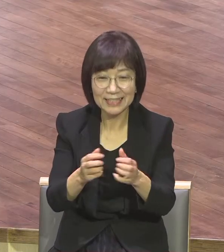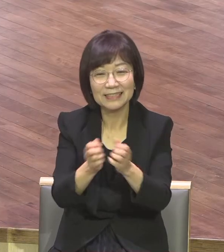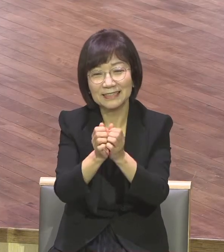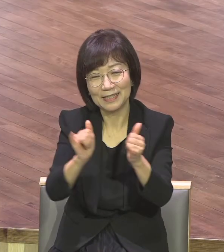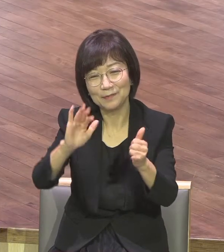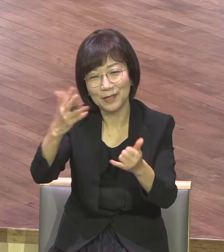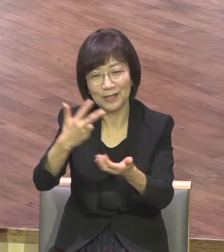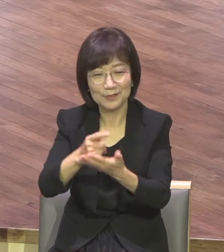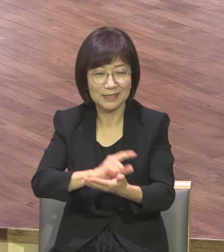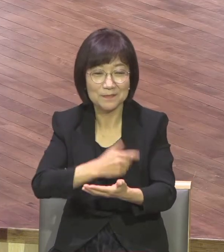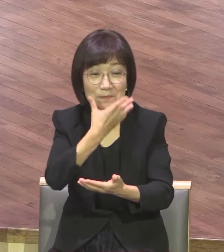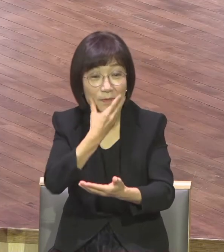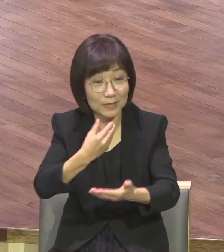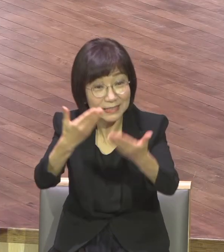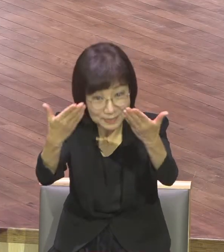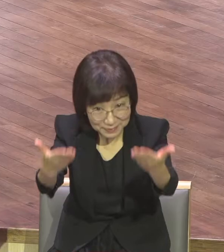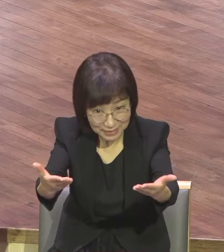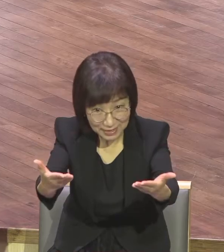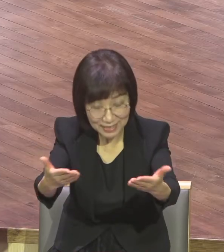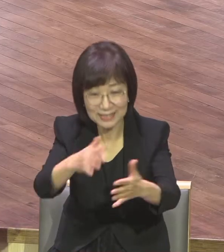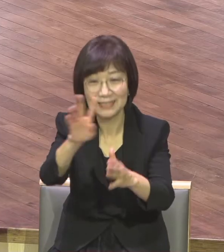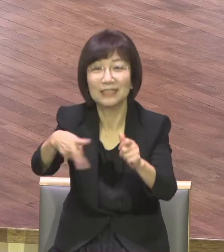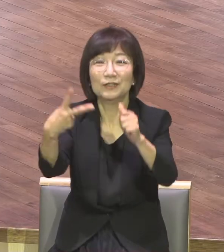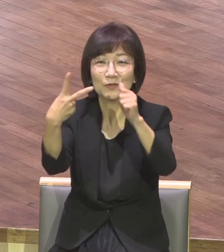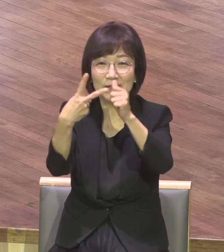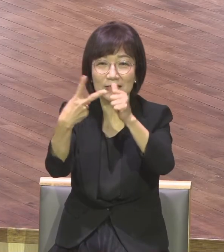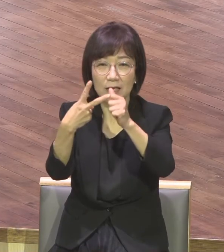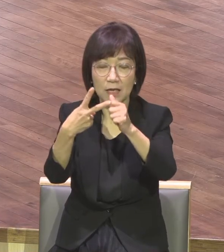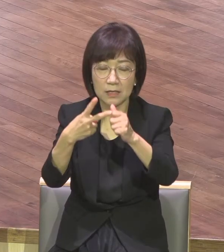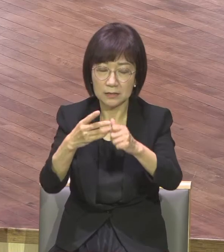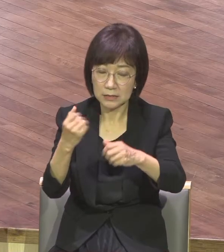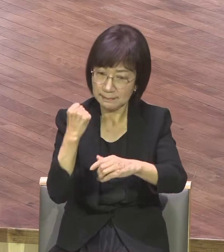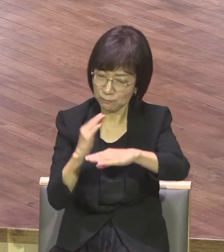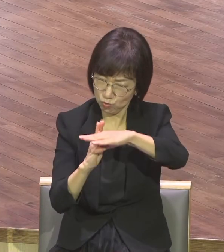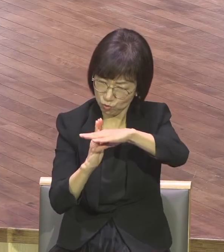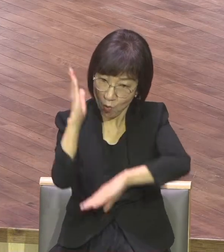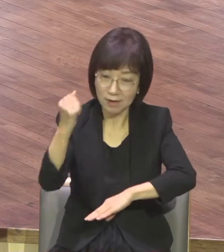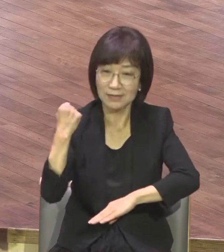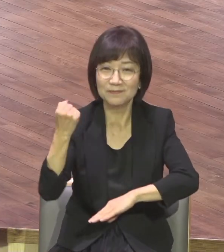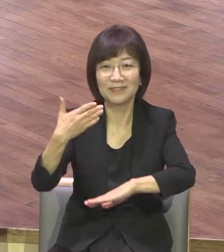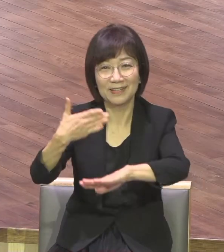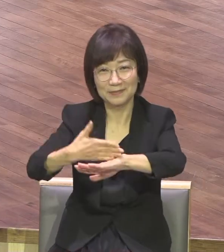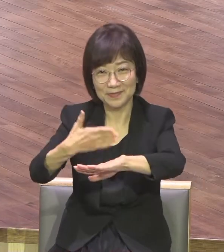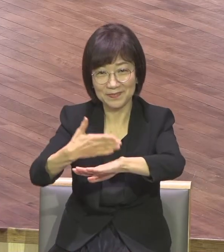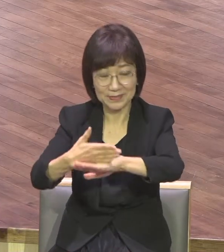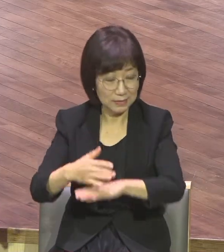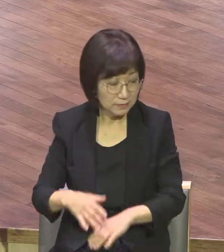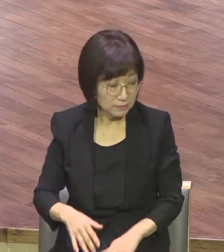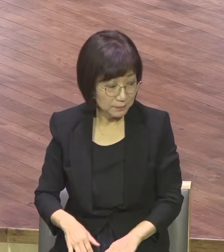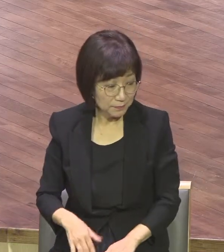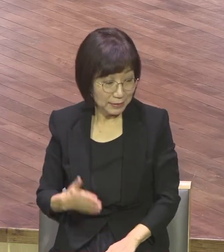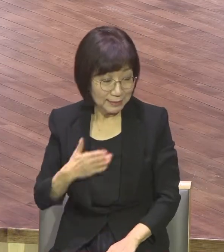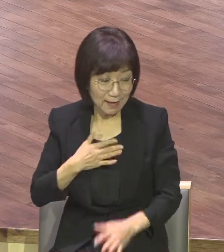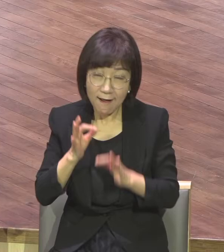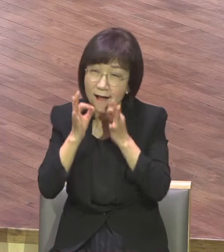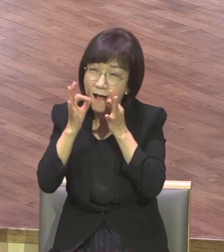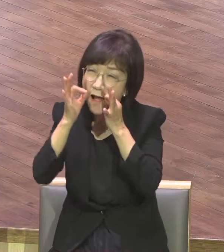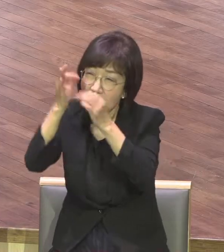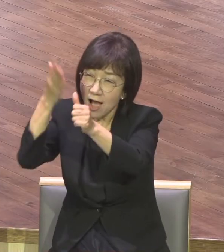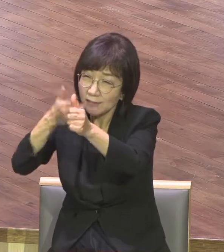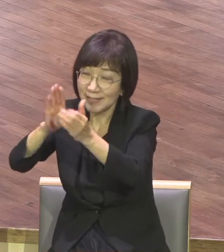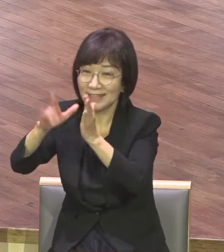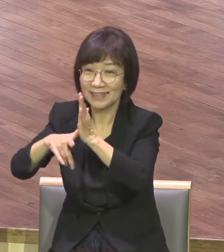다 되기를 제물로 축복합니다. 두 번째로 초월적 감사합니다. 3절 봅니다. 내가 간구하는 날에